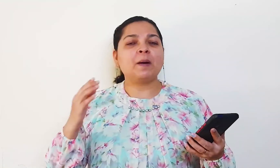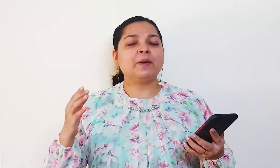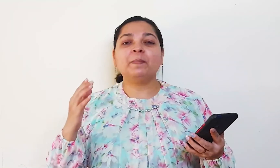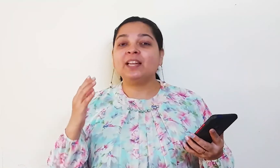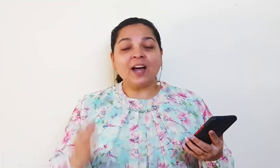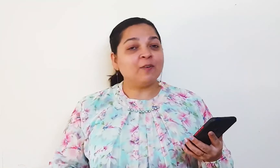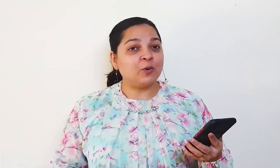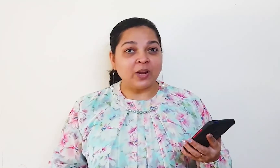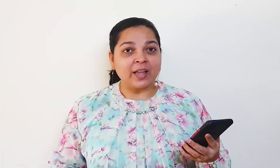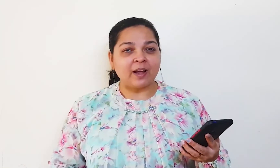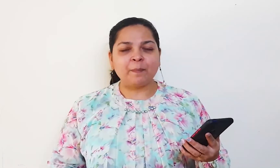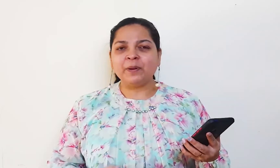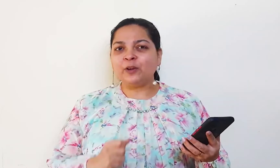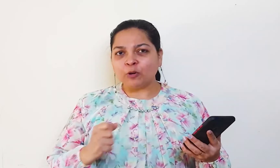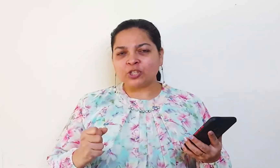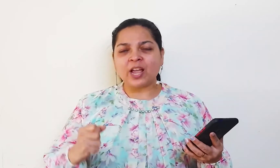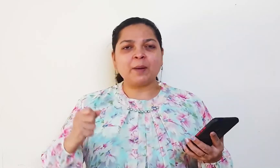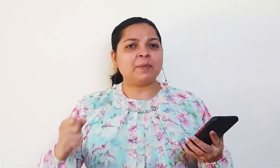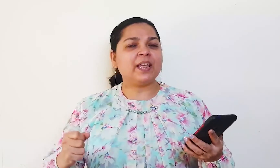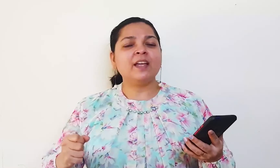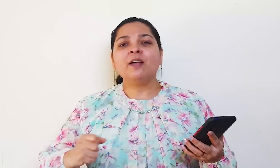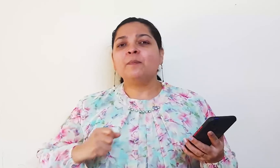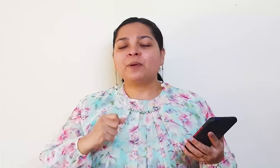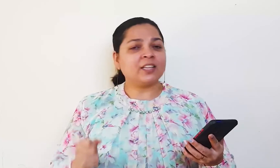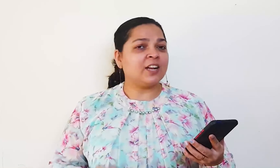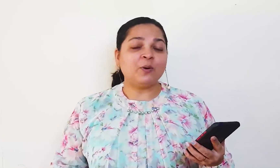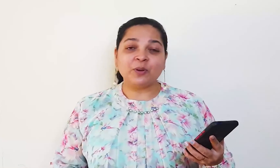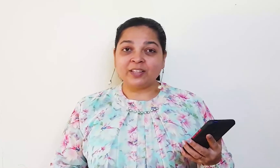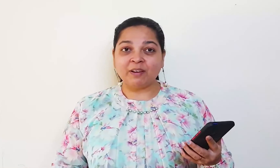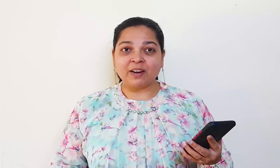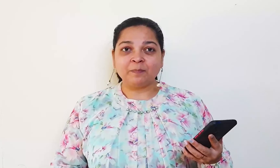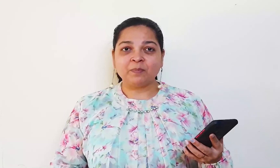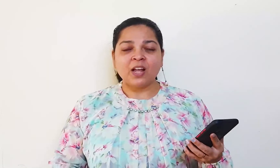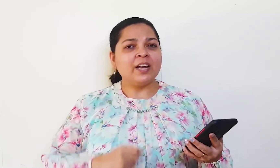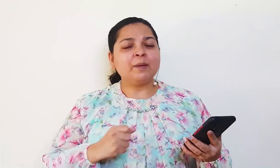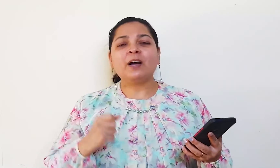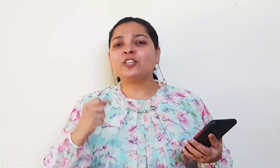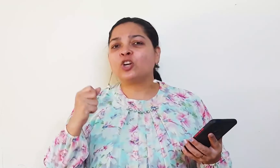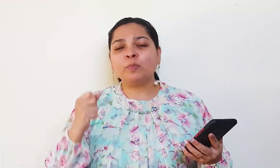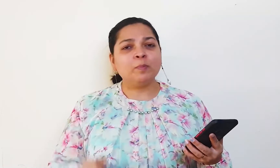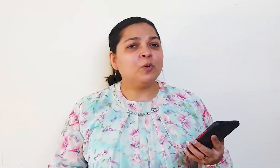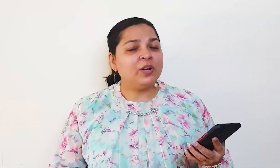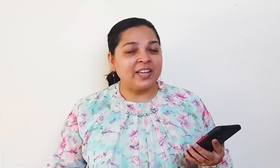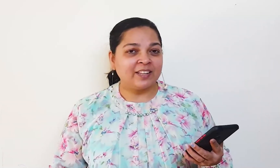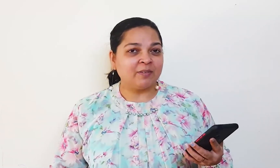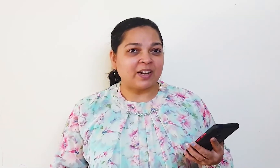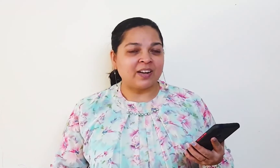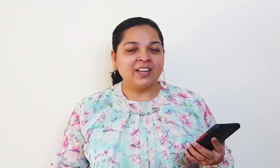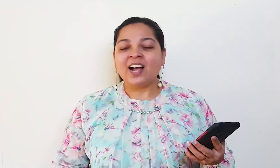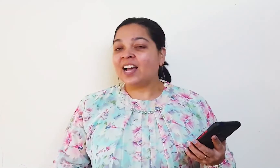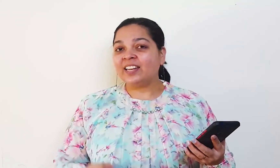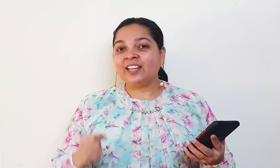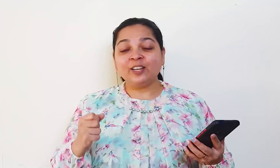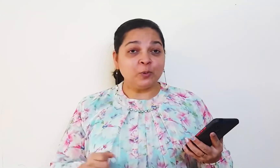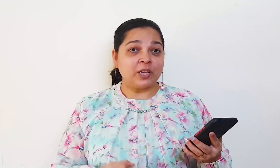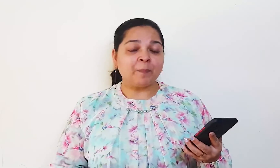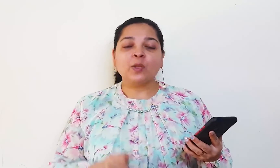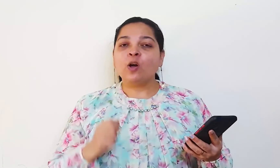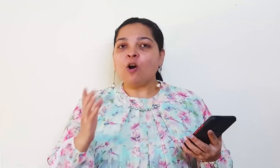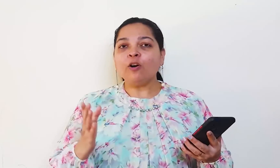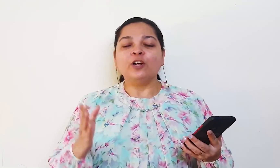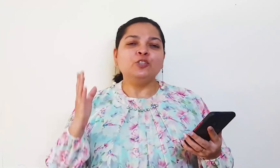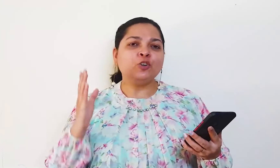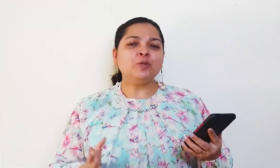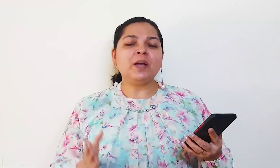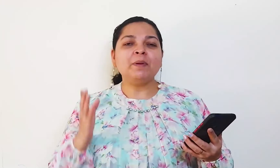कुरा मैले तपाईँलाई भने त्यो कुरा अवश्य पनि आफ्नो साथीहरूलाई सेयर गर्न नभुल्नु होला साथीहरूलाई पनि भन्नुहोस् उत्साहित